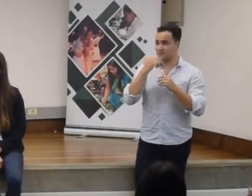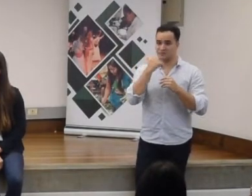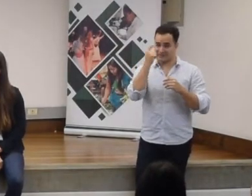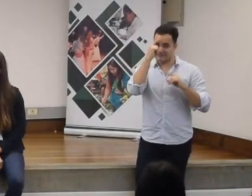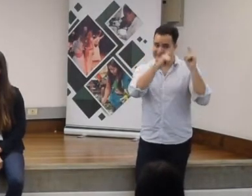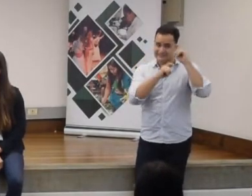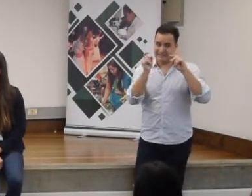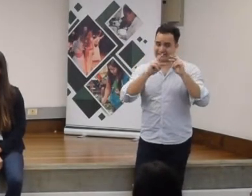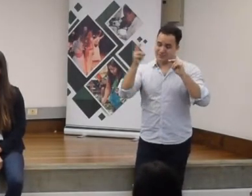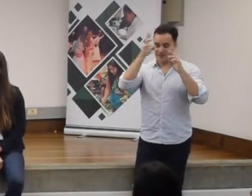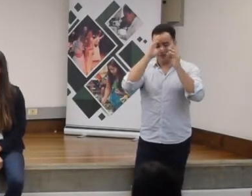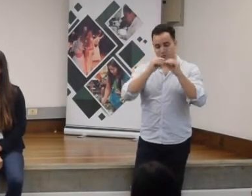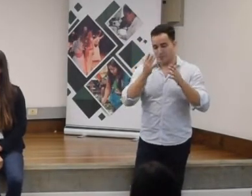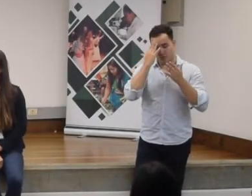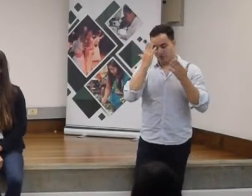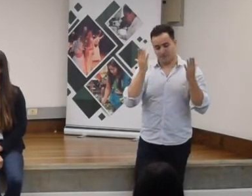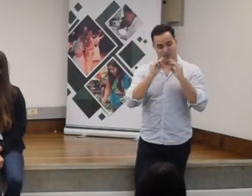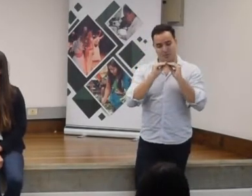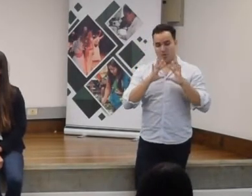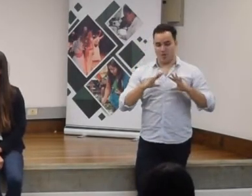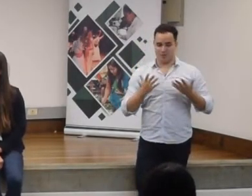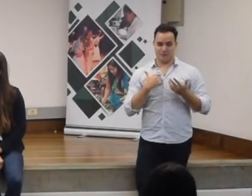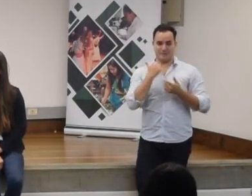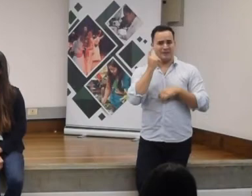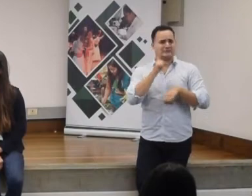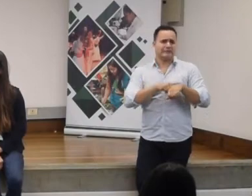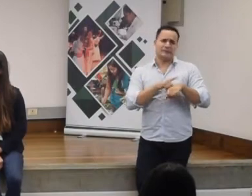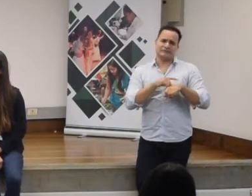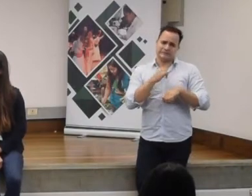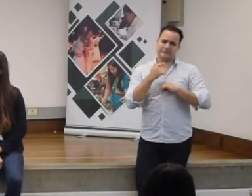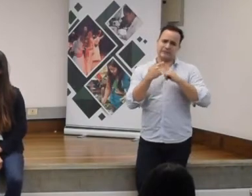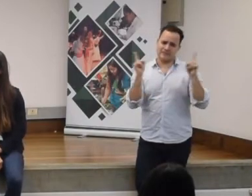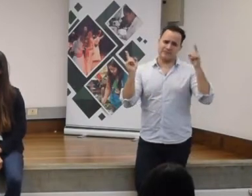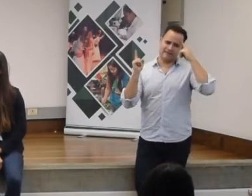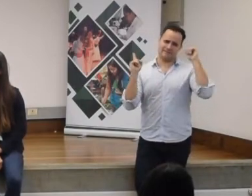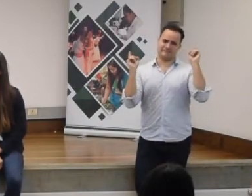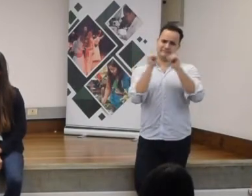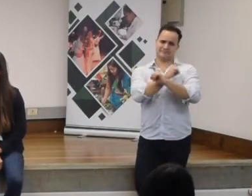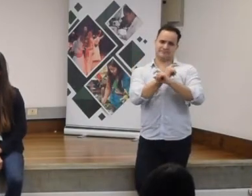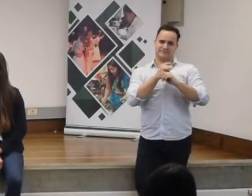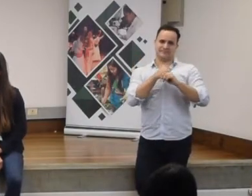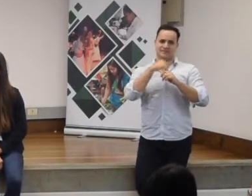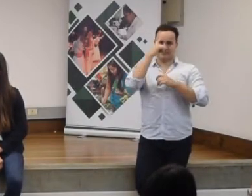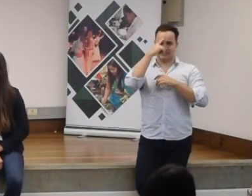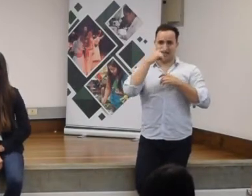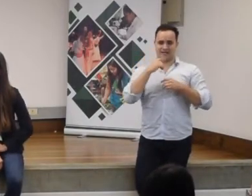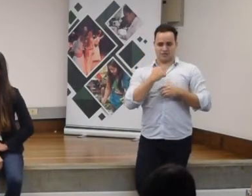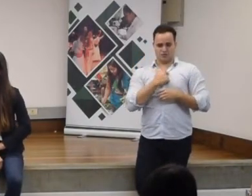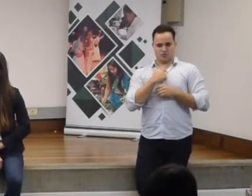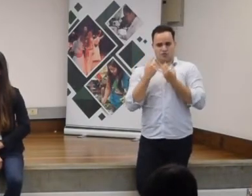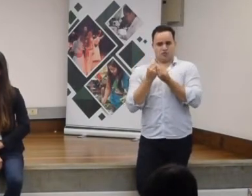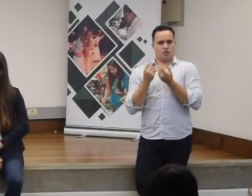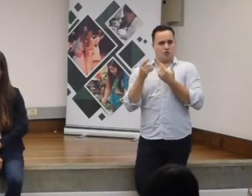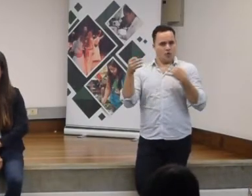pensar en otras formas, pero los tiempos tienen que ser diferentes y tenemos que pensar desde el lugar de los otros.